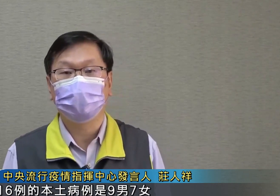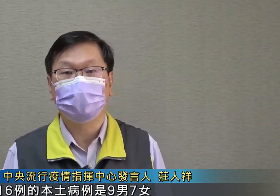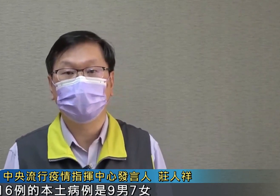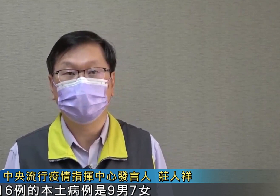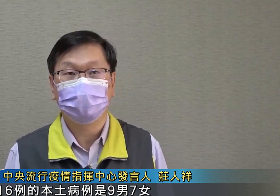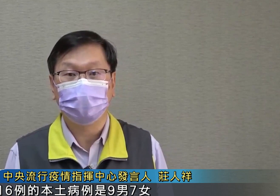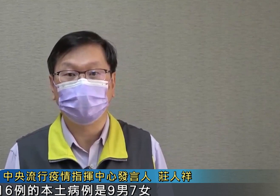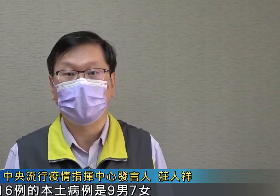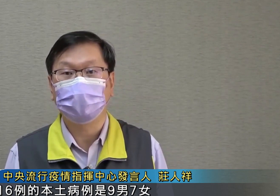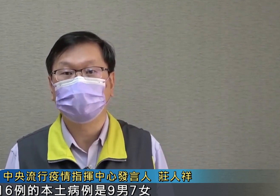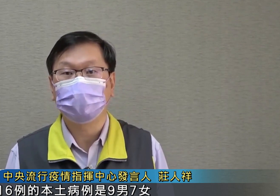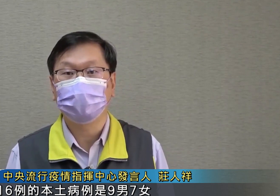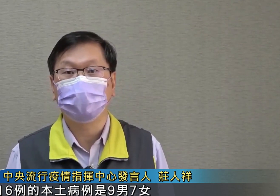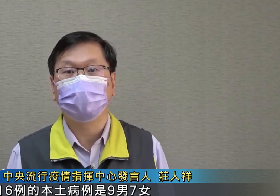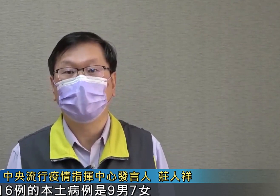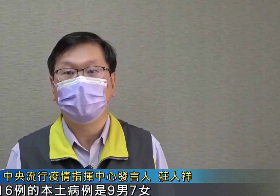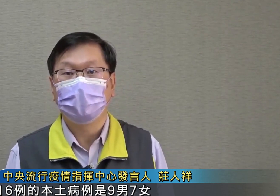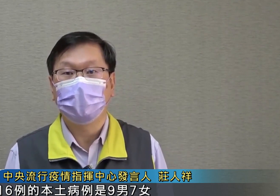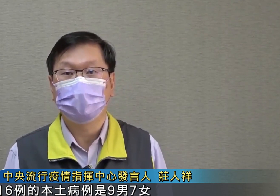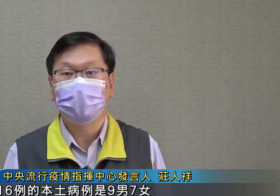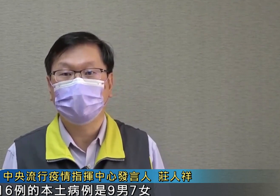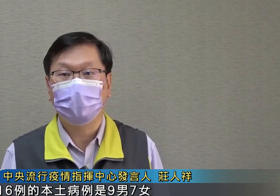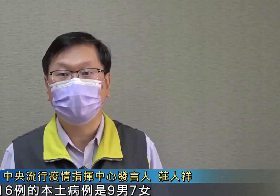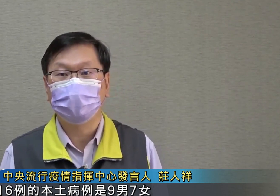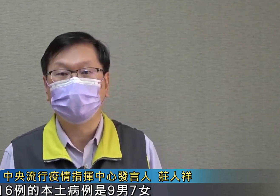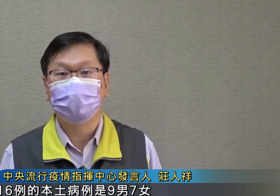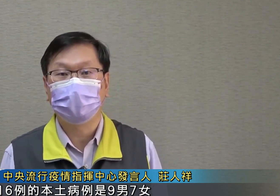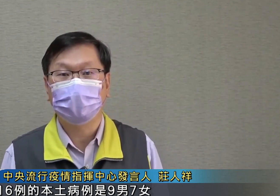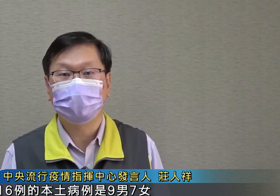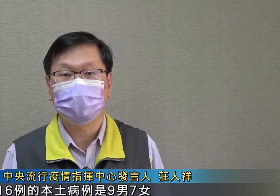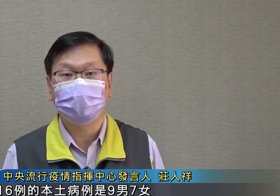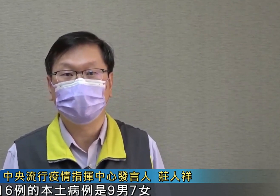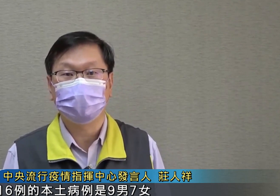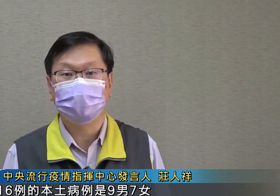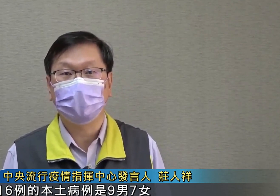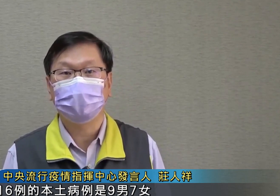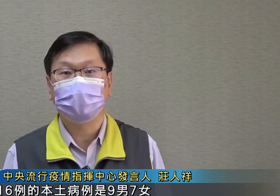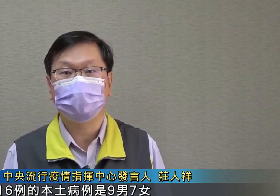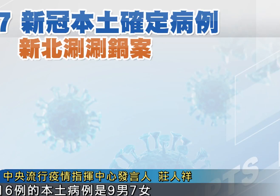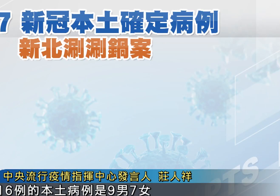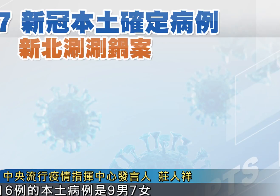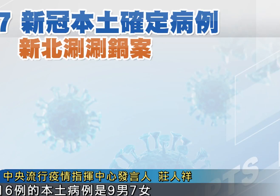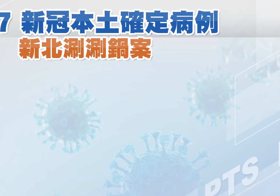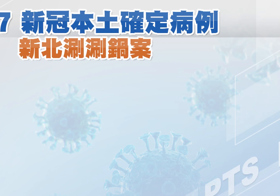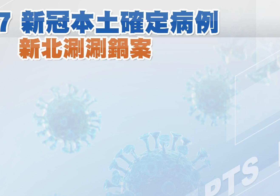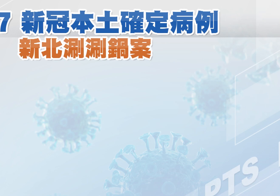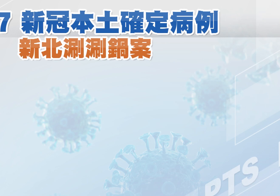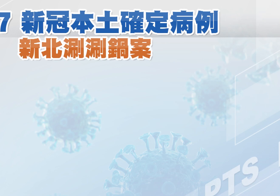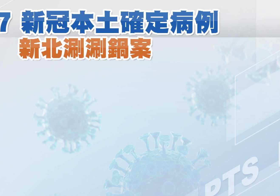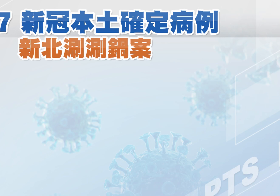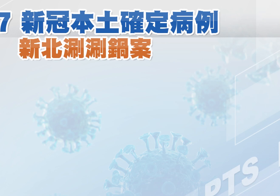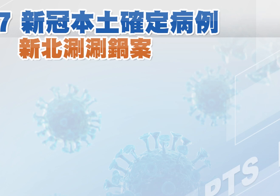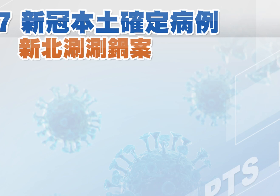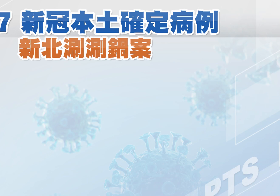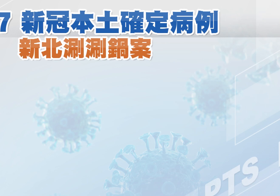是9男7女，记录的县市桃园有11例，新北有5例。 新北卫生局表示，新增5例中，